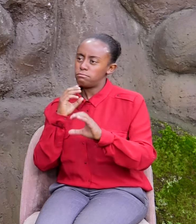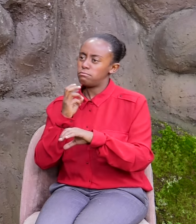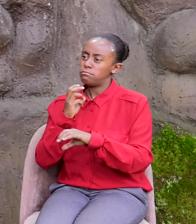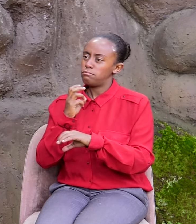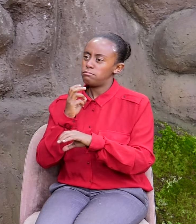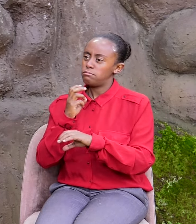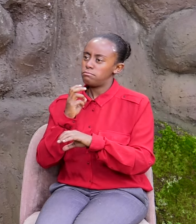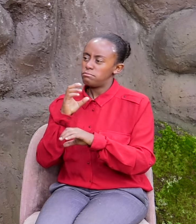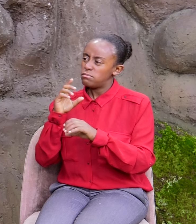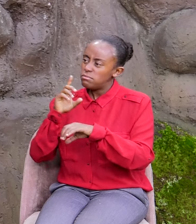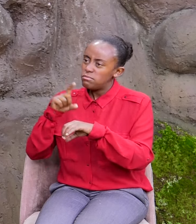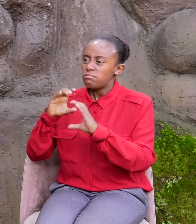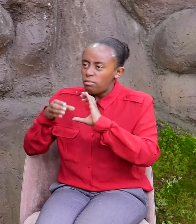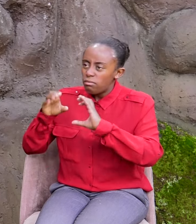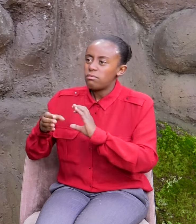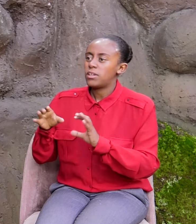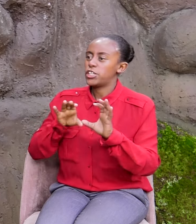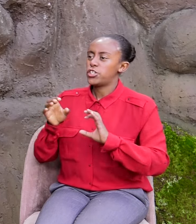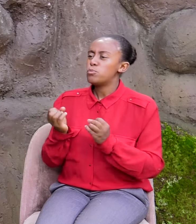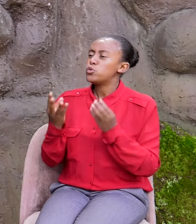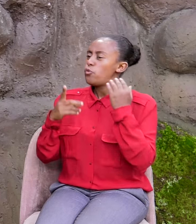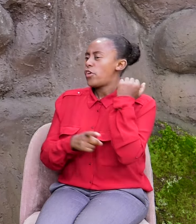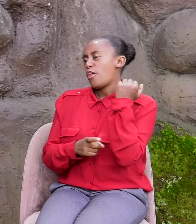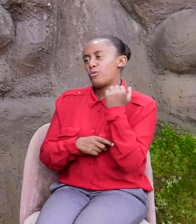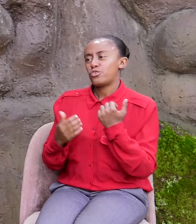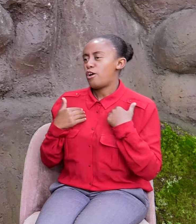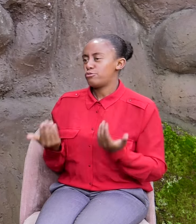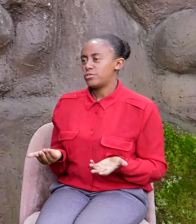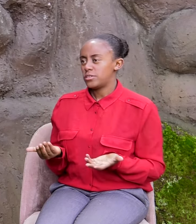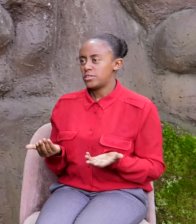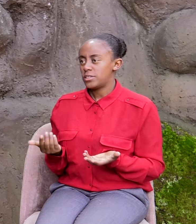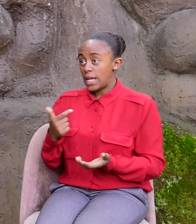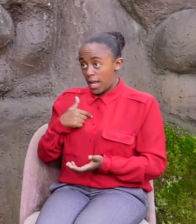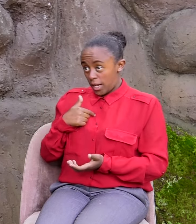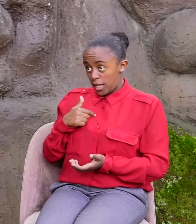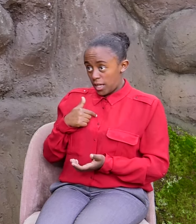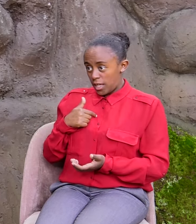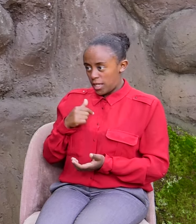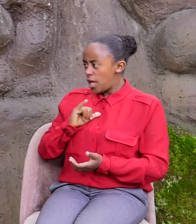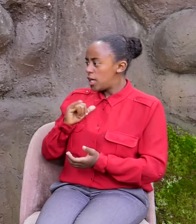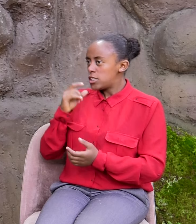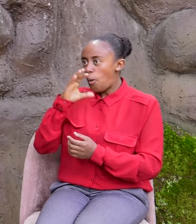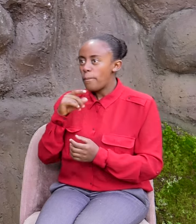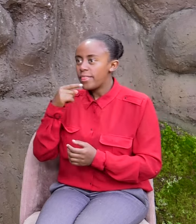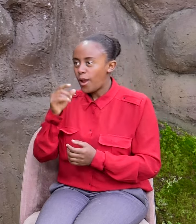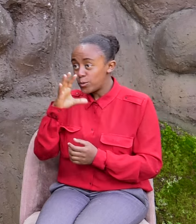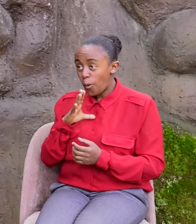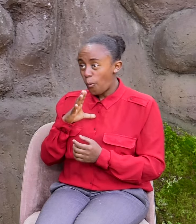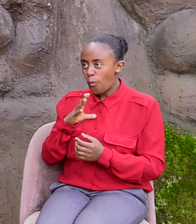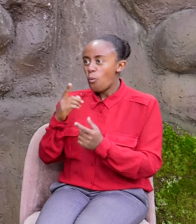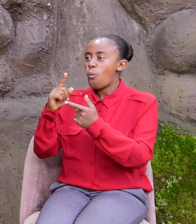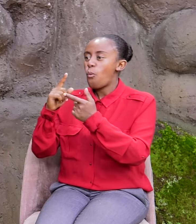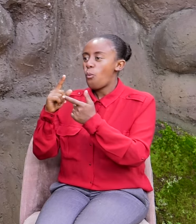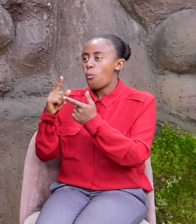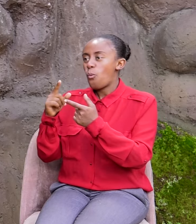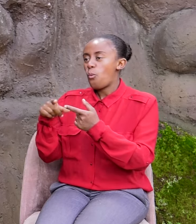ጊዜ ይጨርስብሃል። ብቻ ብዙ ፈተናዎች አሉት። ለእኔ የምትለው ሰው ላይኖር ሁሉ ይችላል። ምናልባት እድለኛ ሆነ